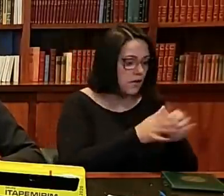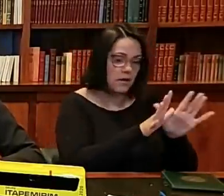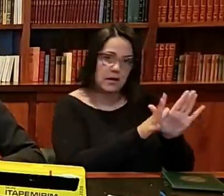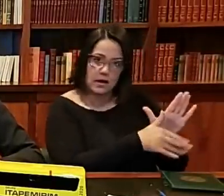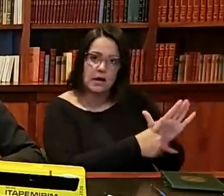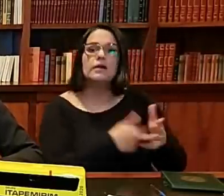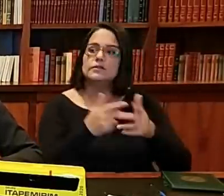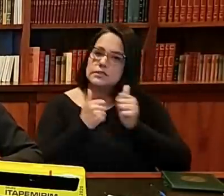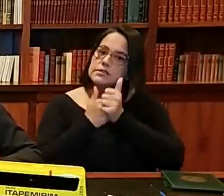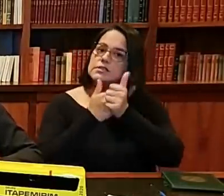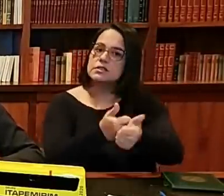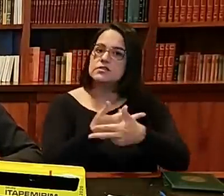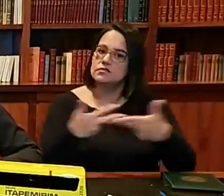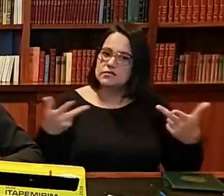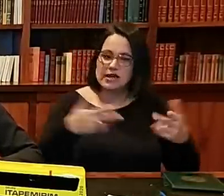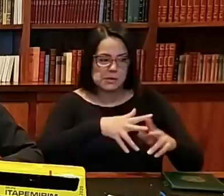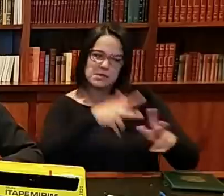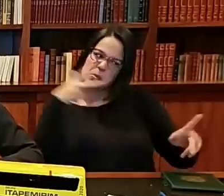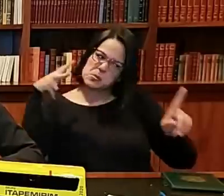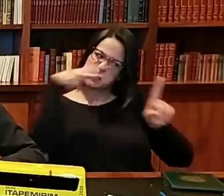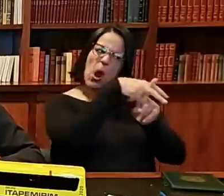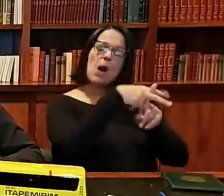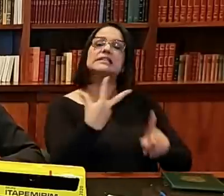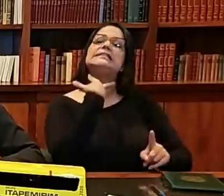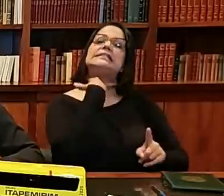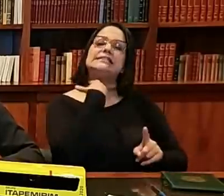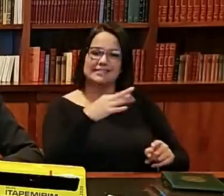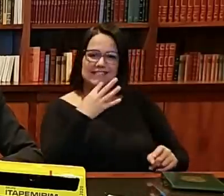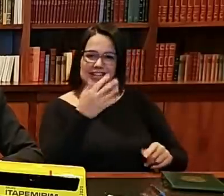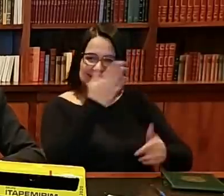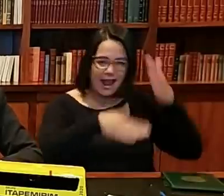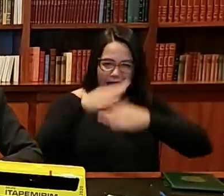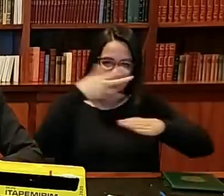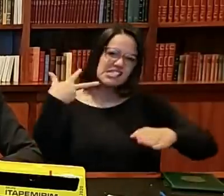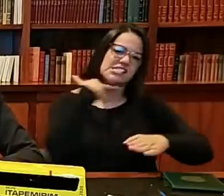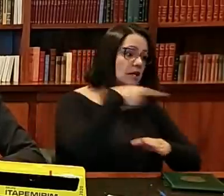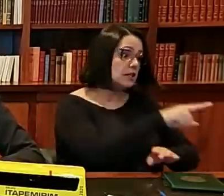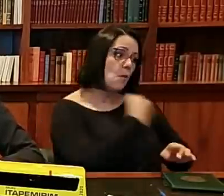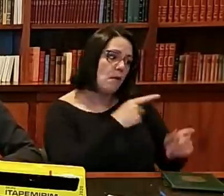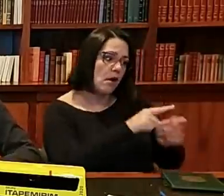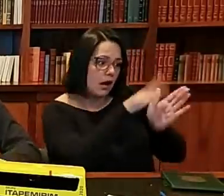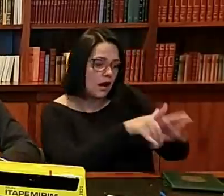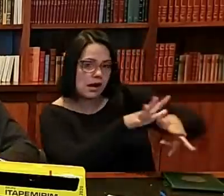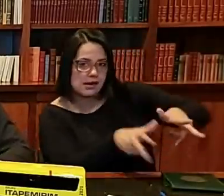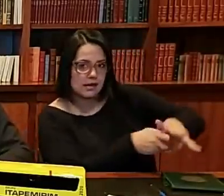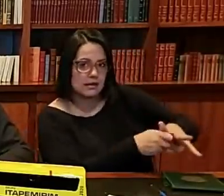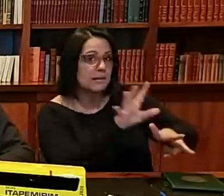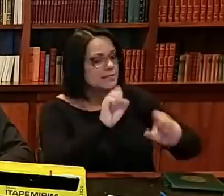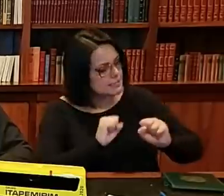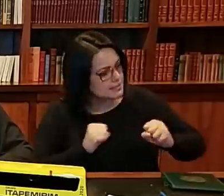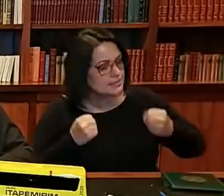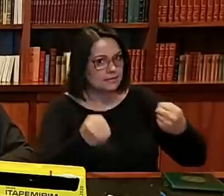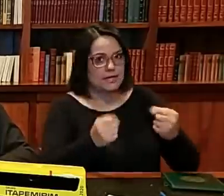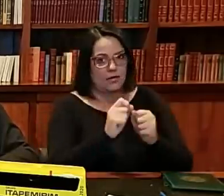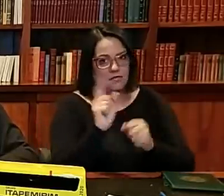vai dar uma voadora no pescoço do cara. Isso pode acontecer. Agora, nós fazemos de tudo para que isso não aconteça. Mas também porque, além